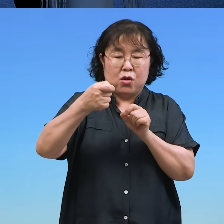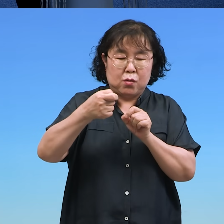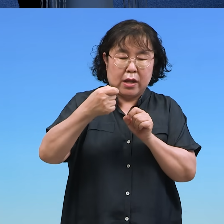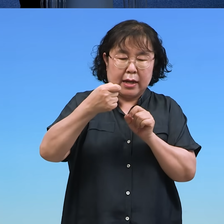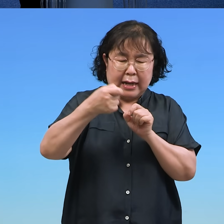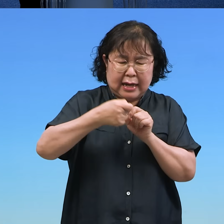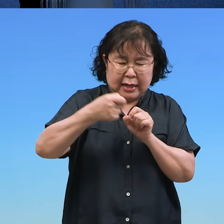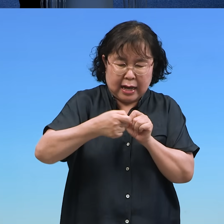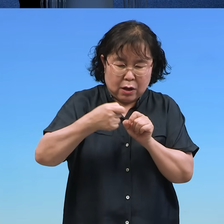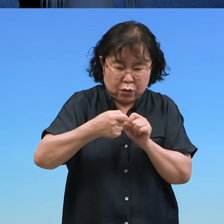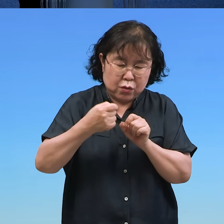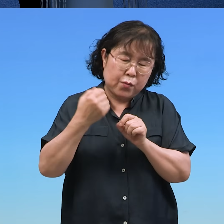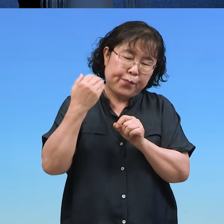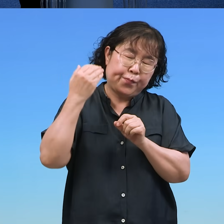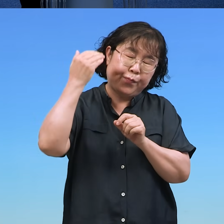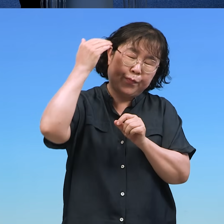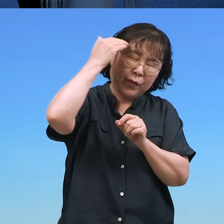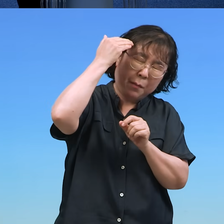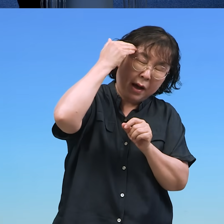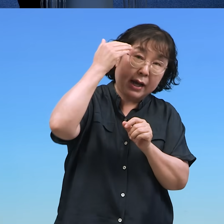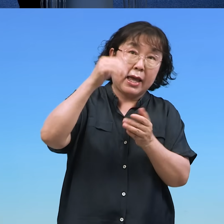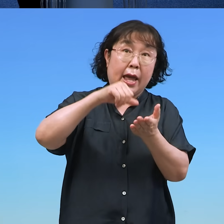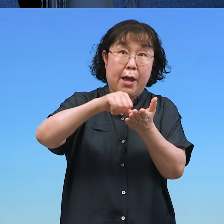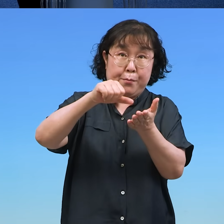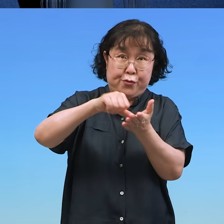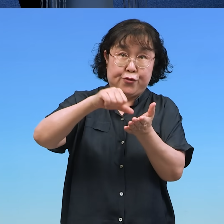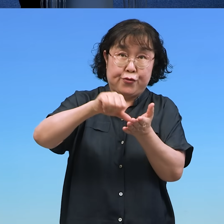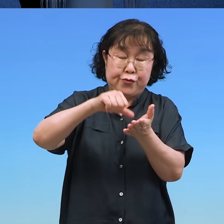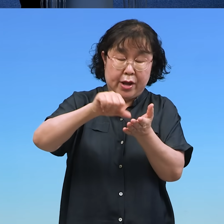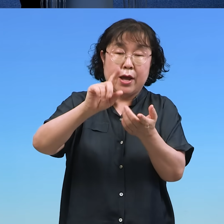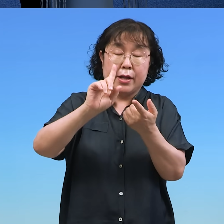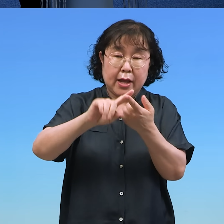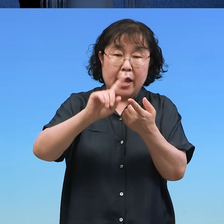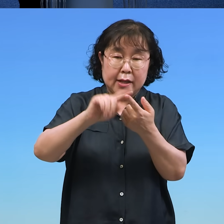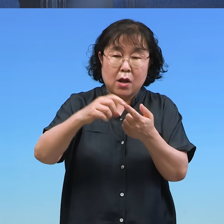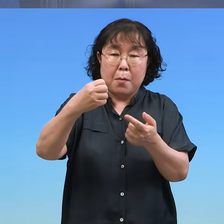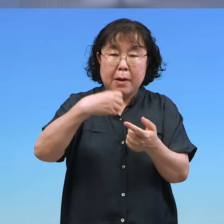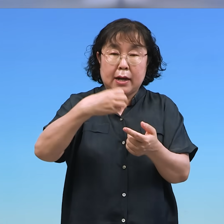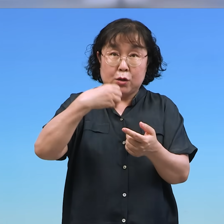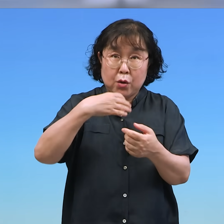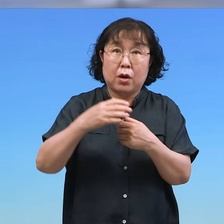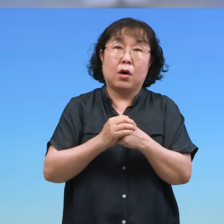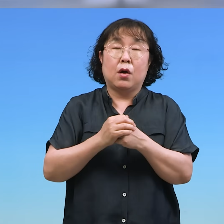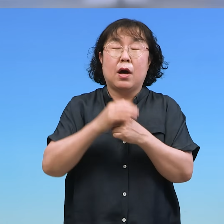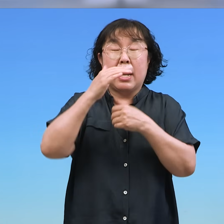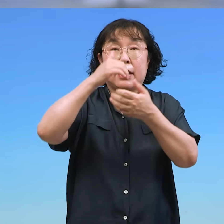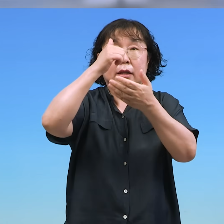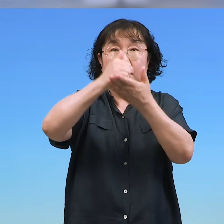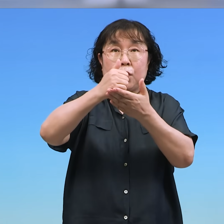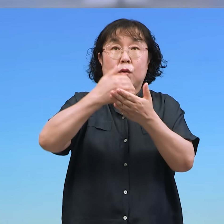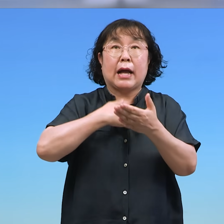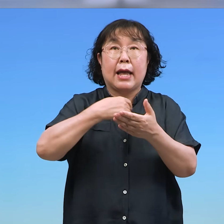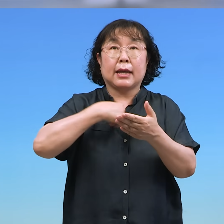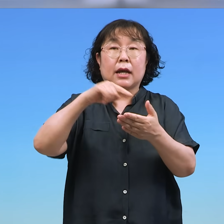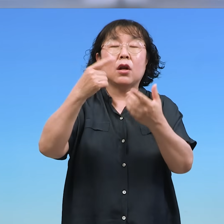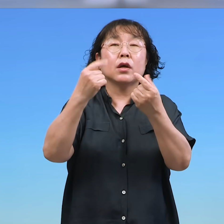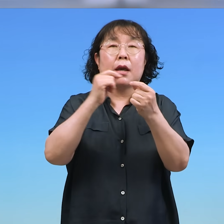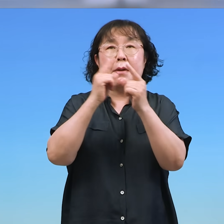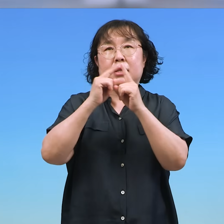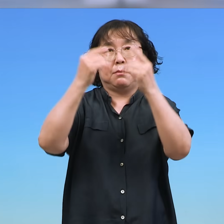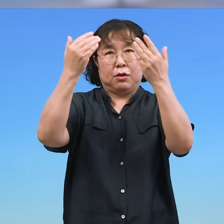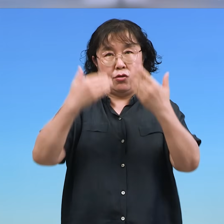대해서만 말해줍니다. 하나님도 나를 이렇게 인도하셨습니다. 이게 내 발의 등이요 내